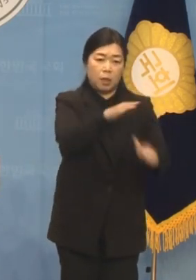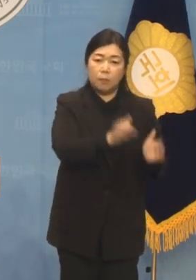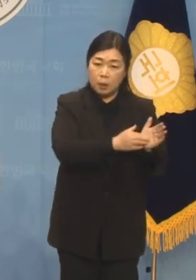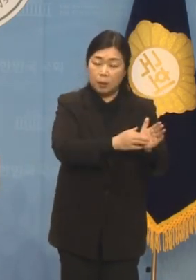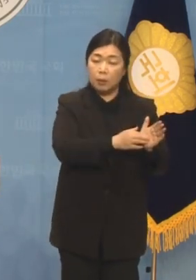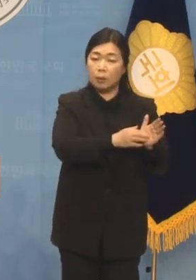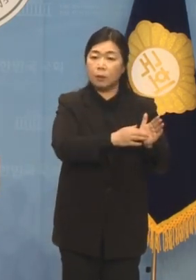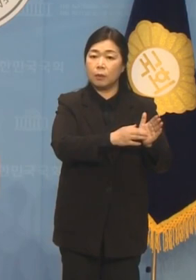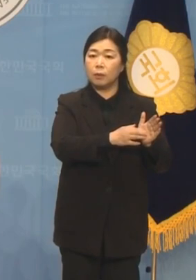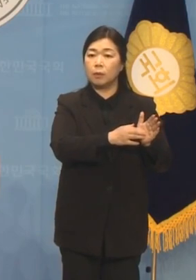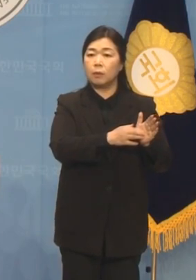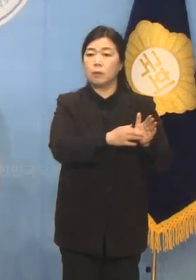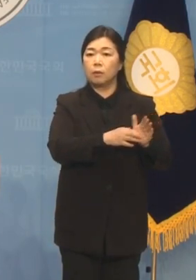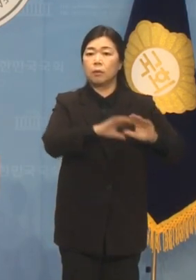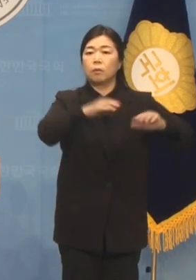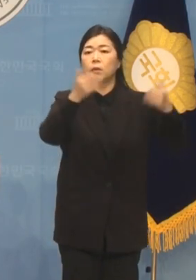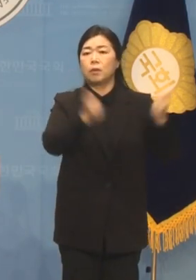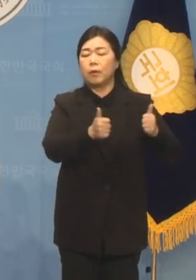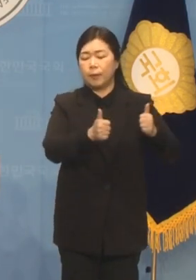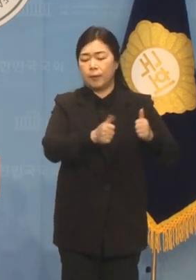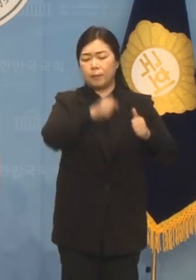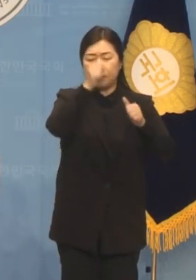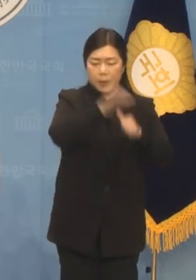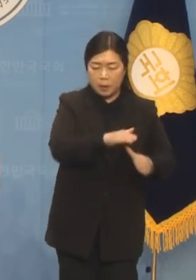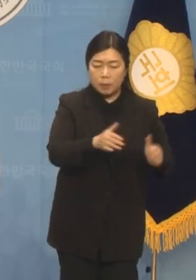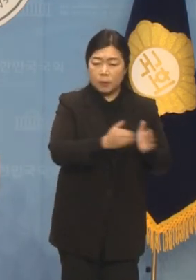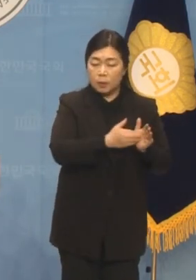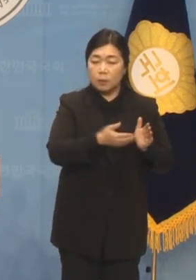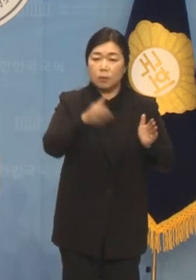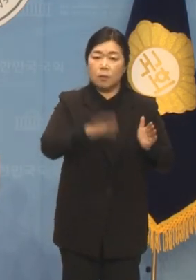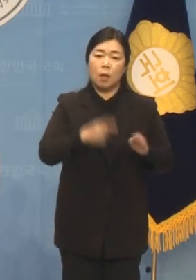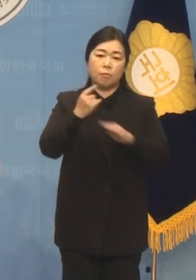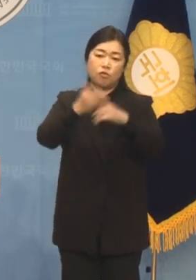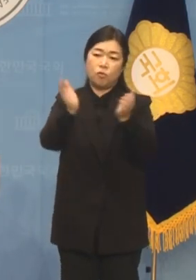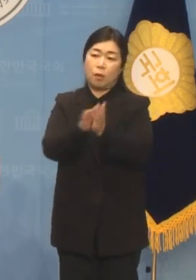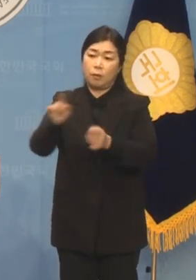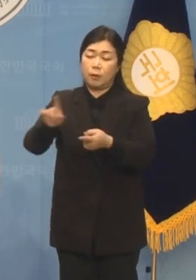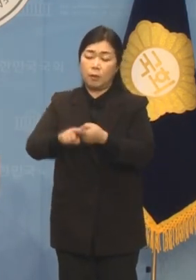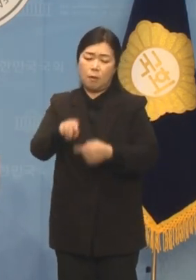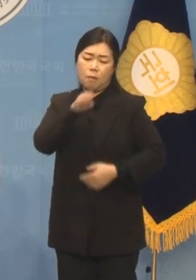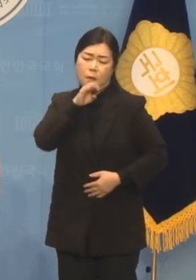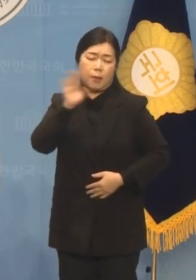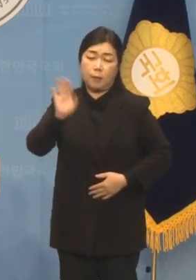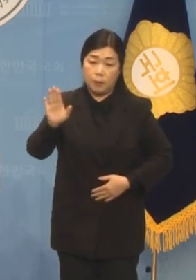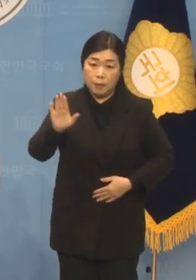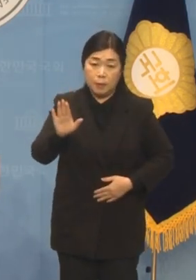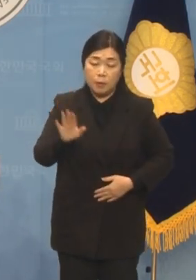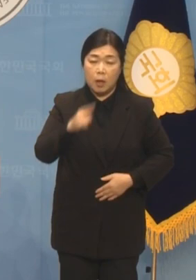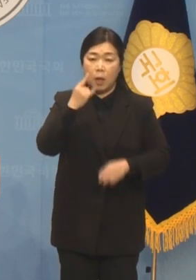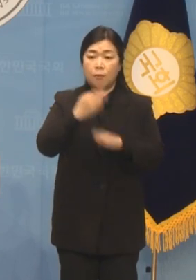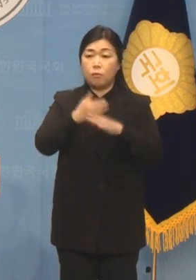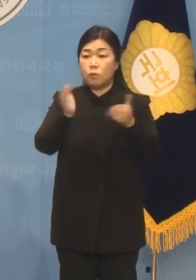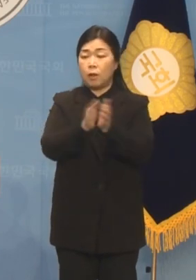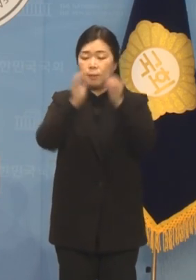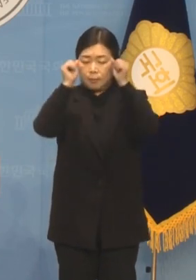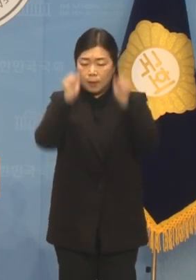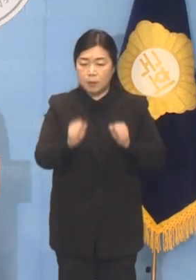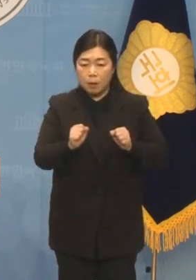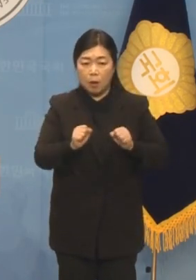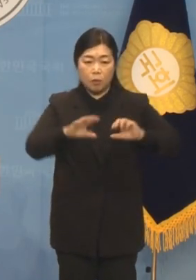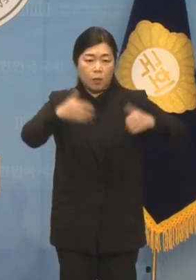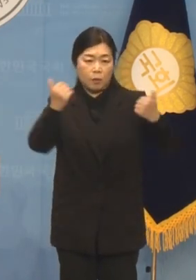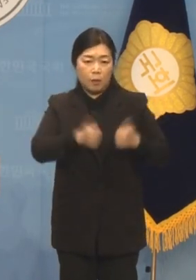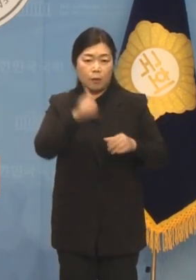낙선자 그 누구도 당에 대한 원망도 없었고 민주당에 남아 총선 승리에 기여하겠다는 의견을